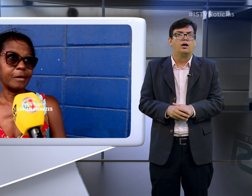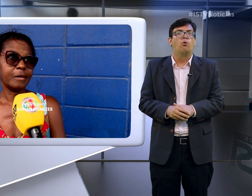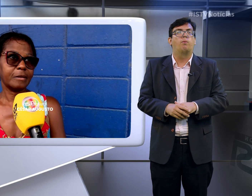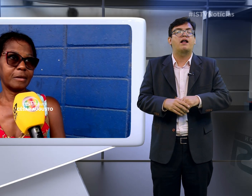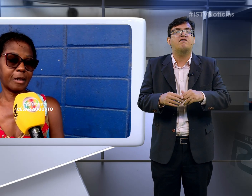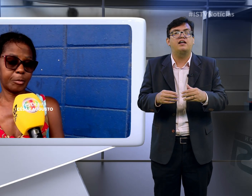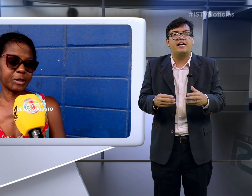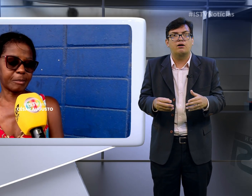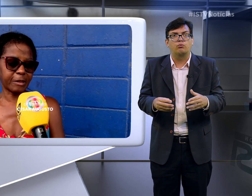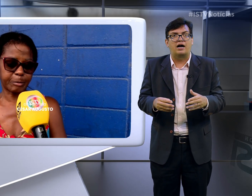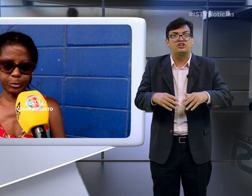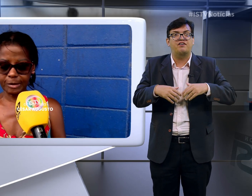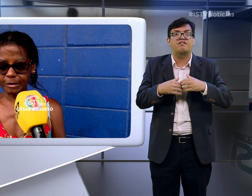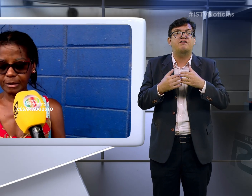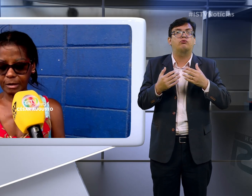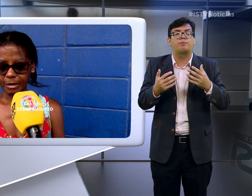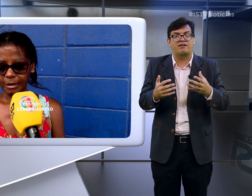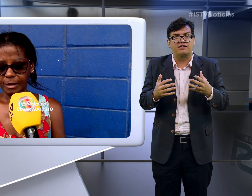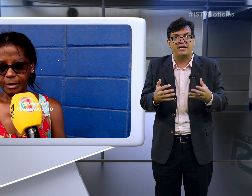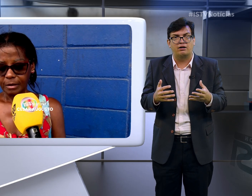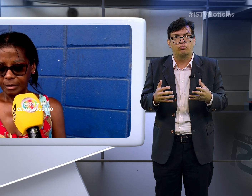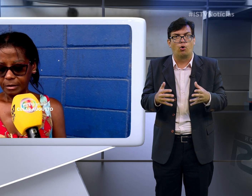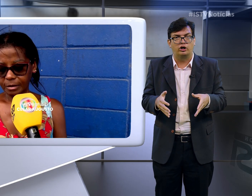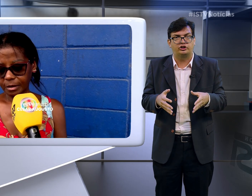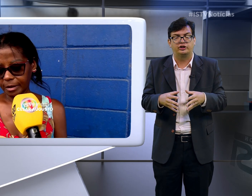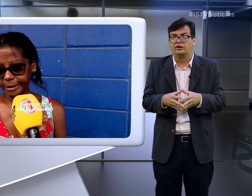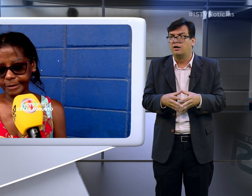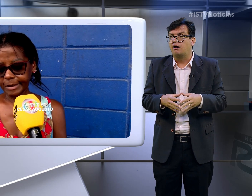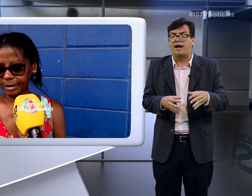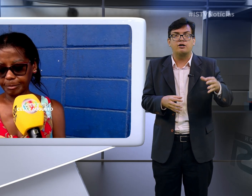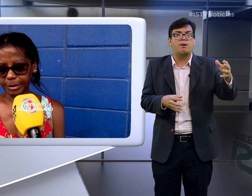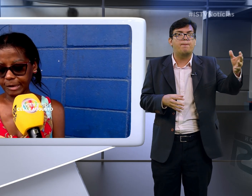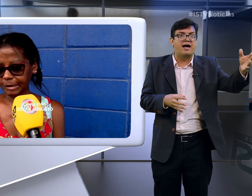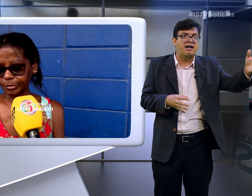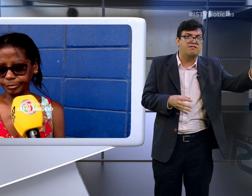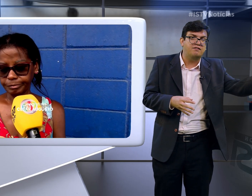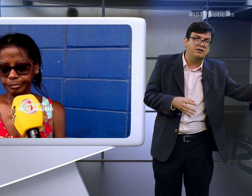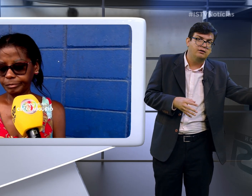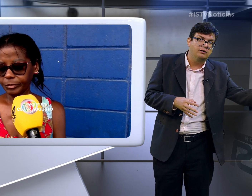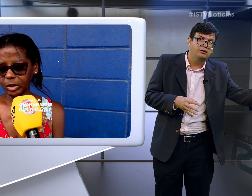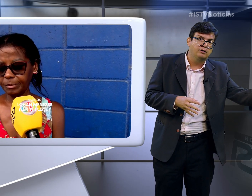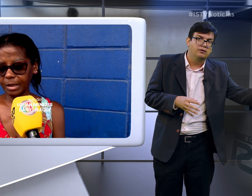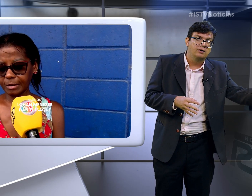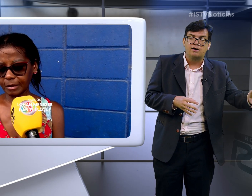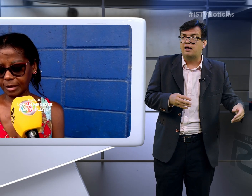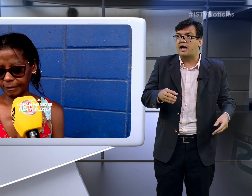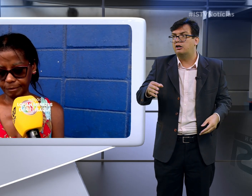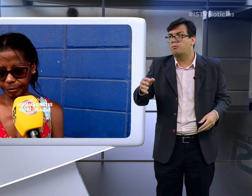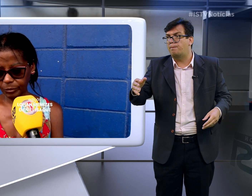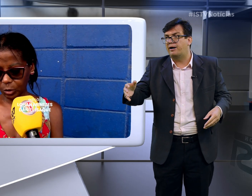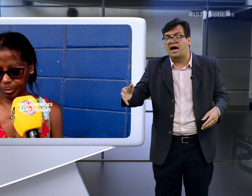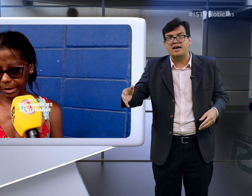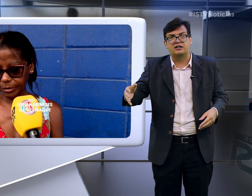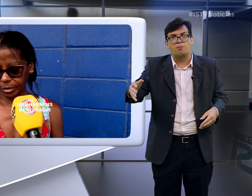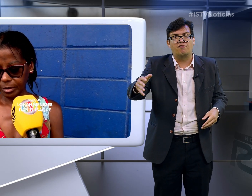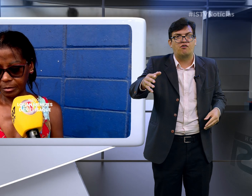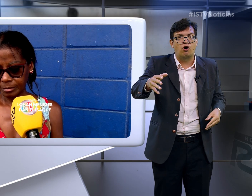O brasileiro, a diversão do brasileiro hoje é ir numa praça, é ir numa praia, dar uma